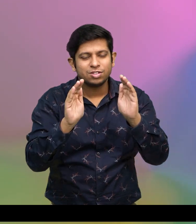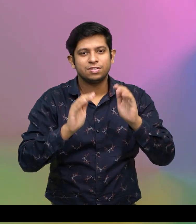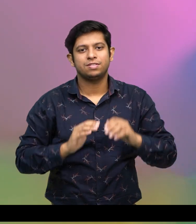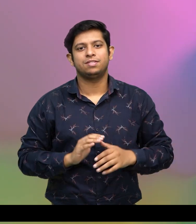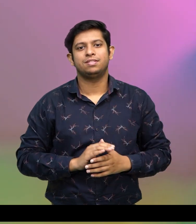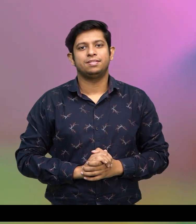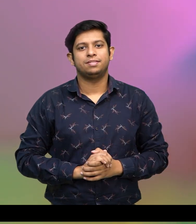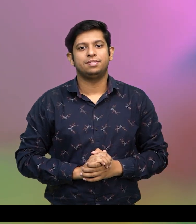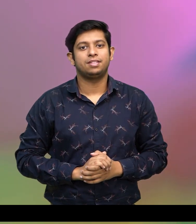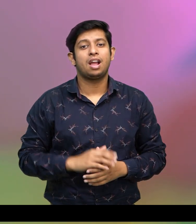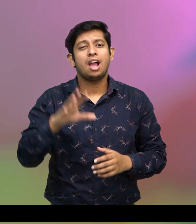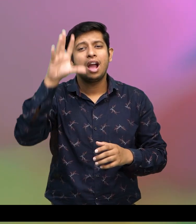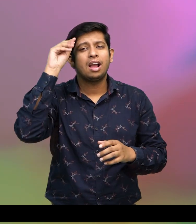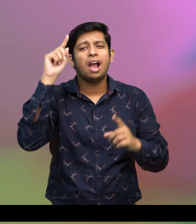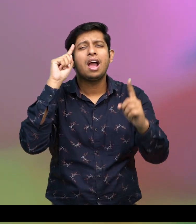పెట్టండి. శిక్షణా లక్ష్యాలు: